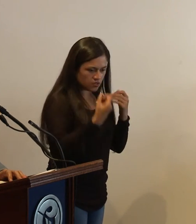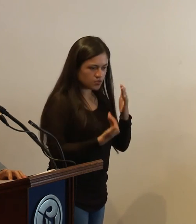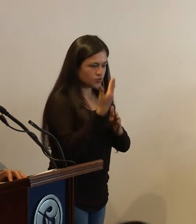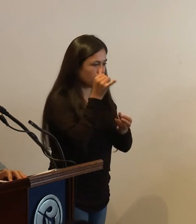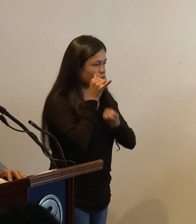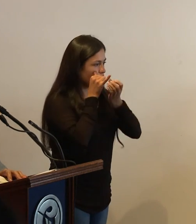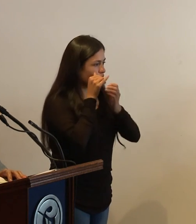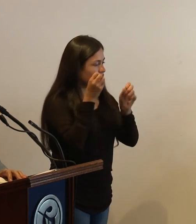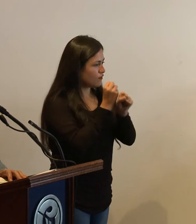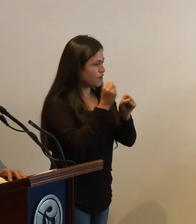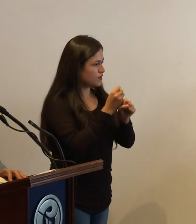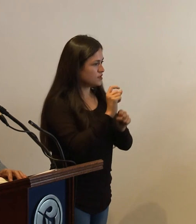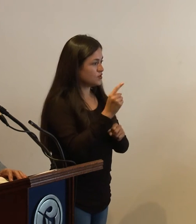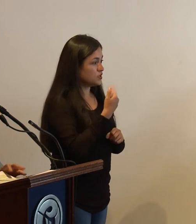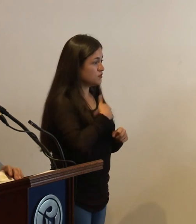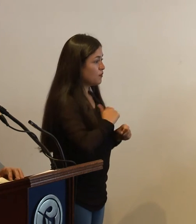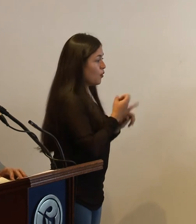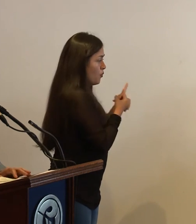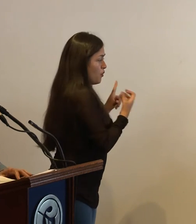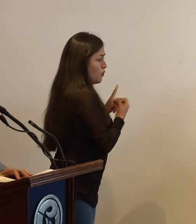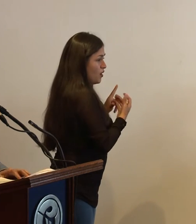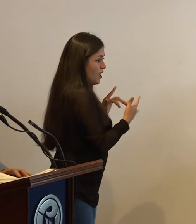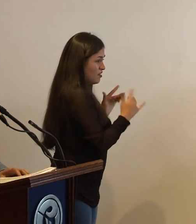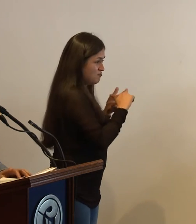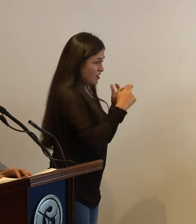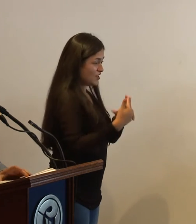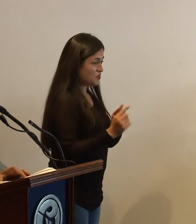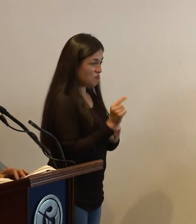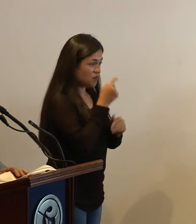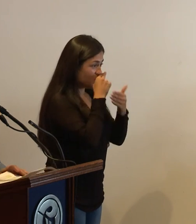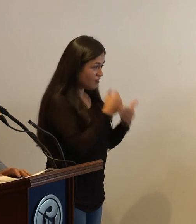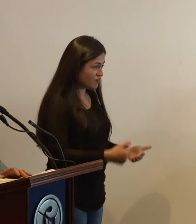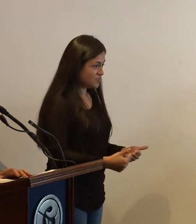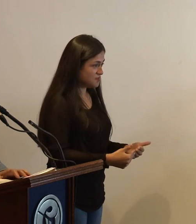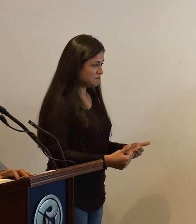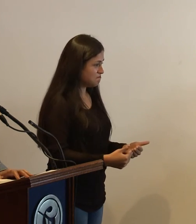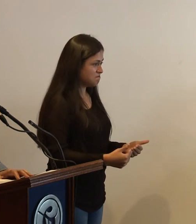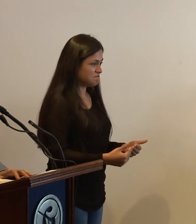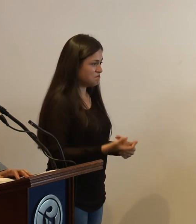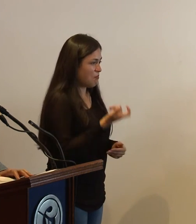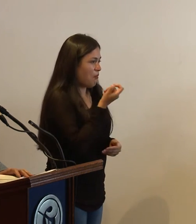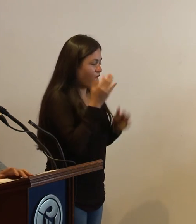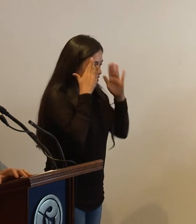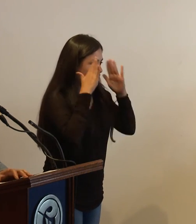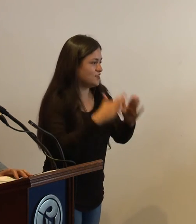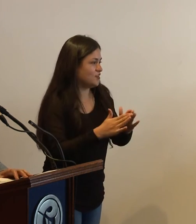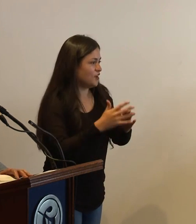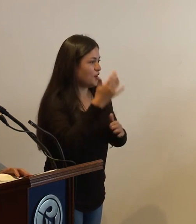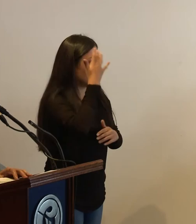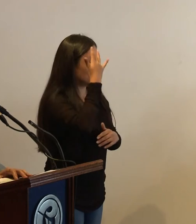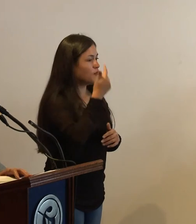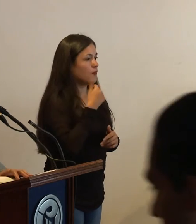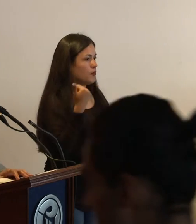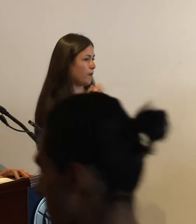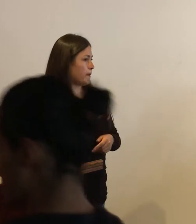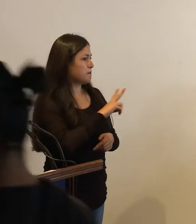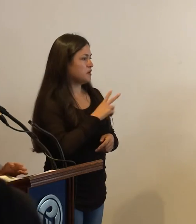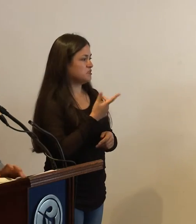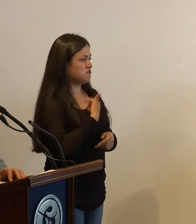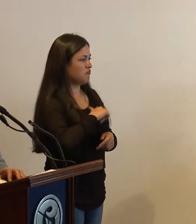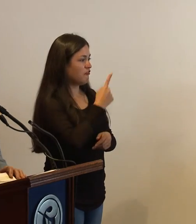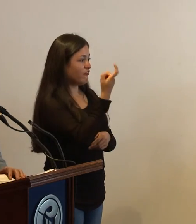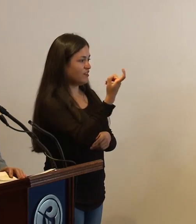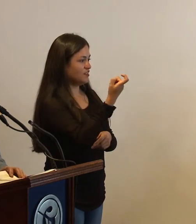con primera infancia, de pronto porque en la universidad no hay un programa de licenciatura en primera infancia. Eso